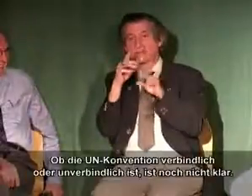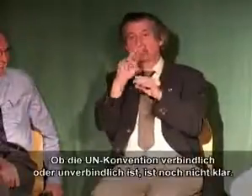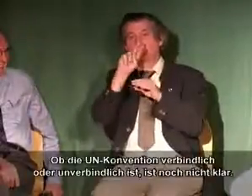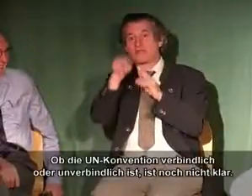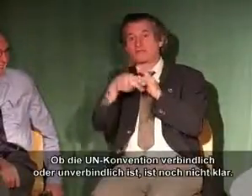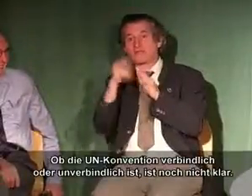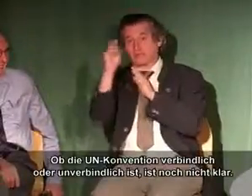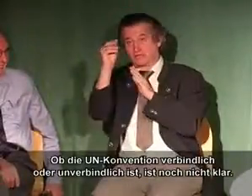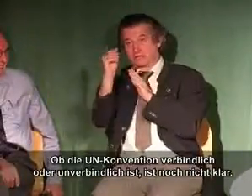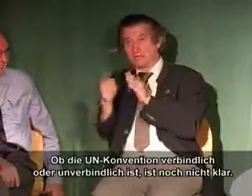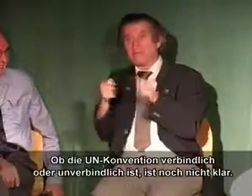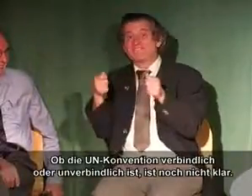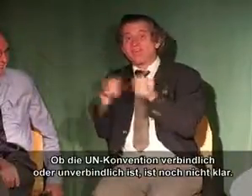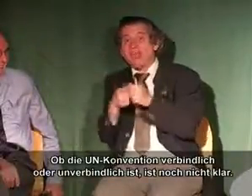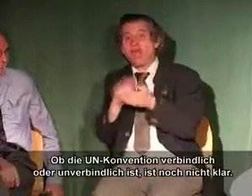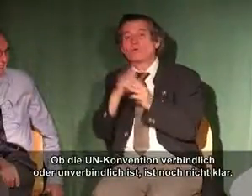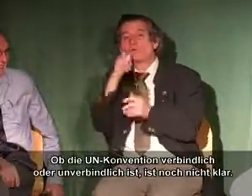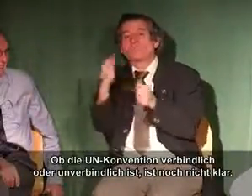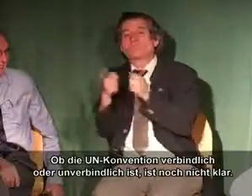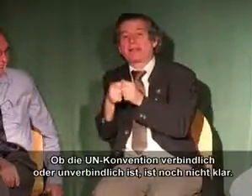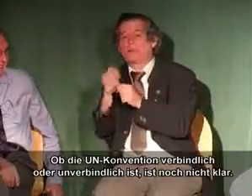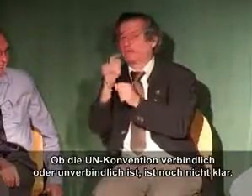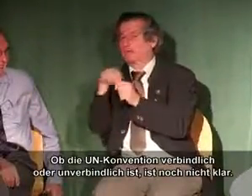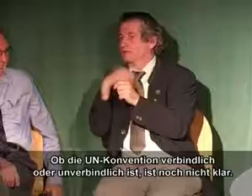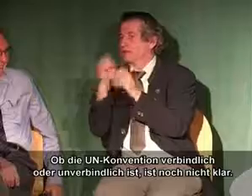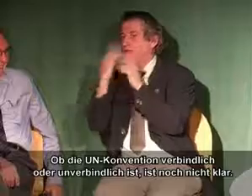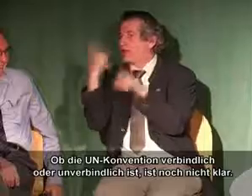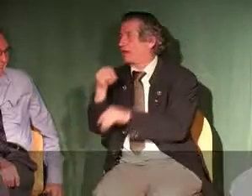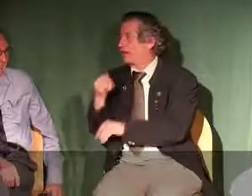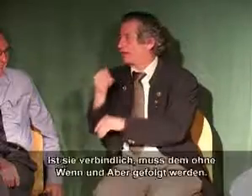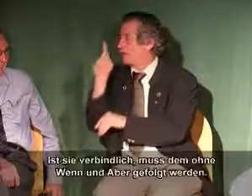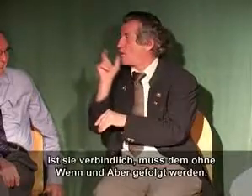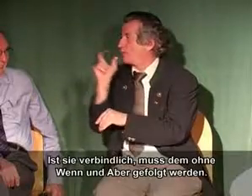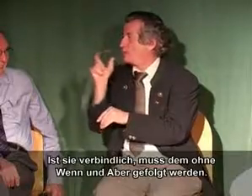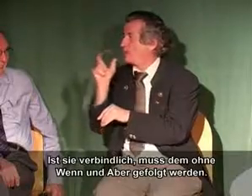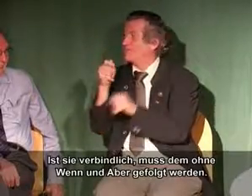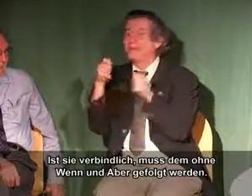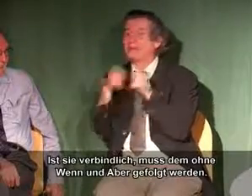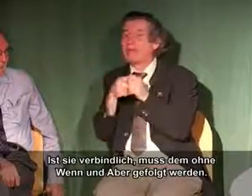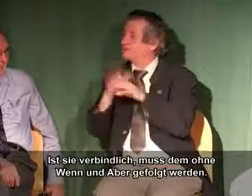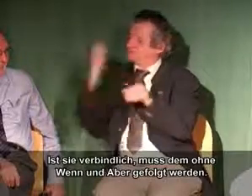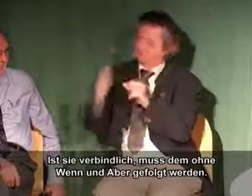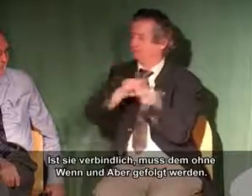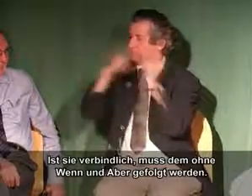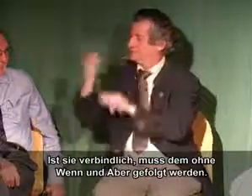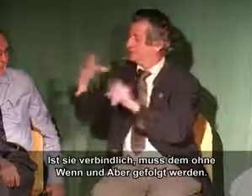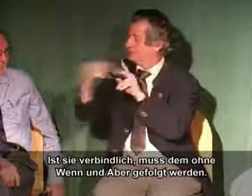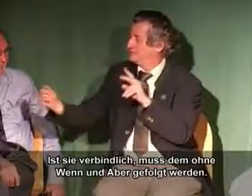Ob die UN-Konvention verbindlich oder unverbindlich ist, ist noch nicht klar. Ist sie verbindlich, muss dem ohne Wenn und Aber